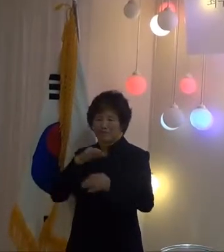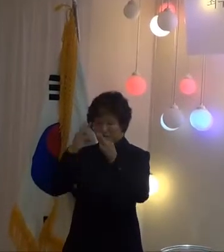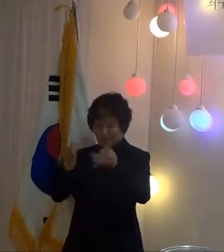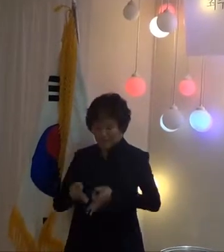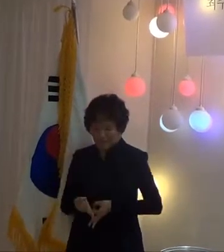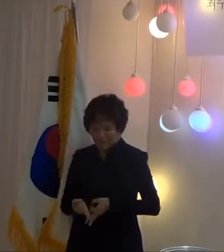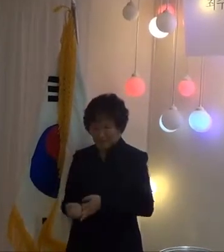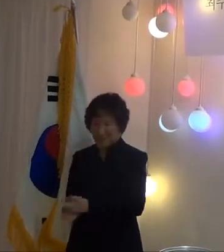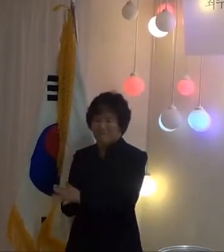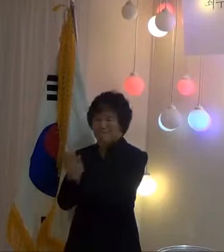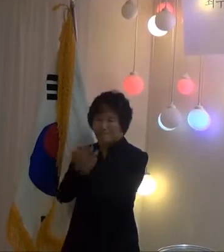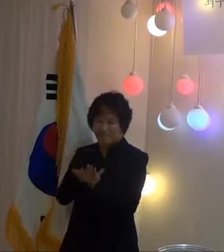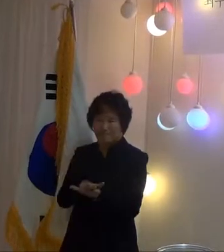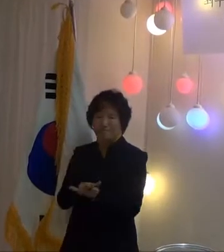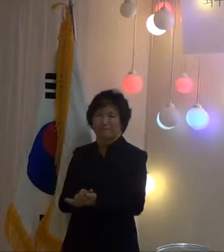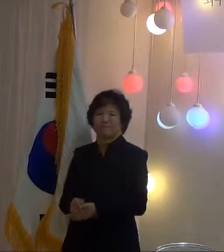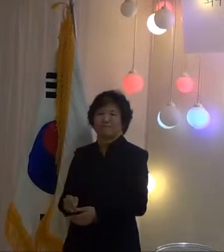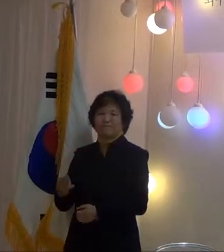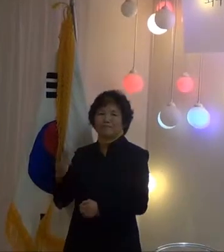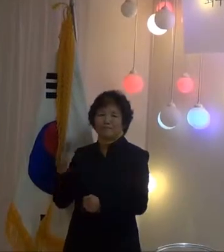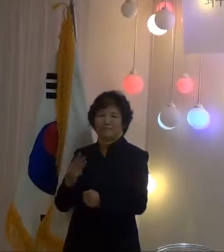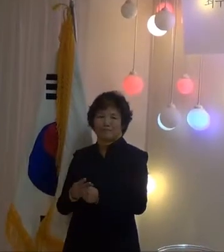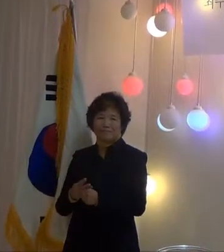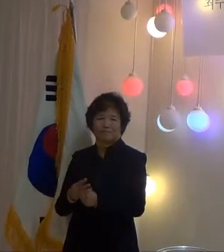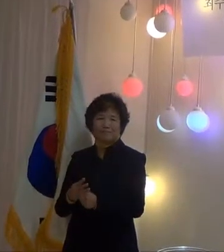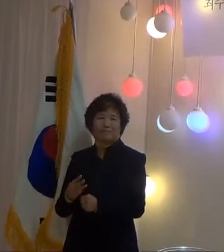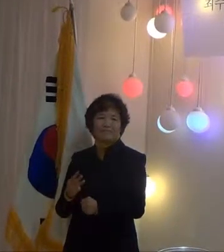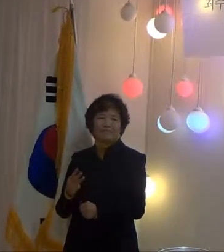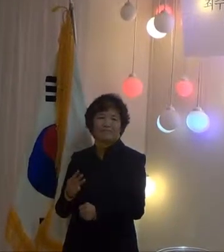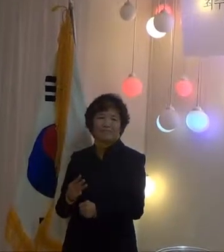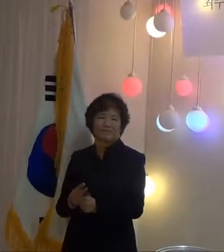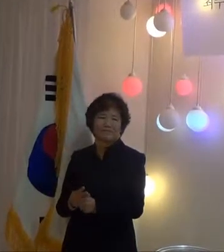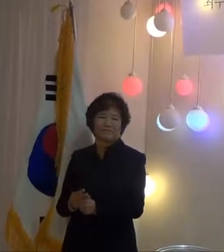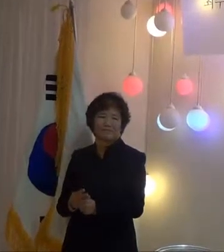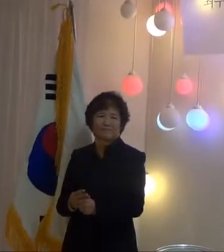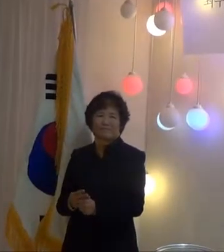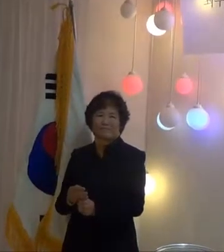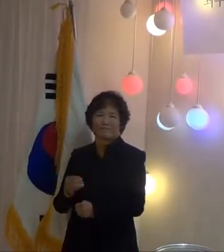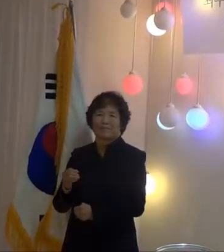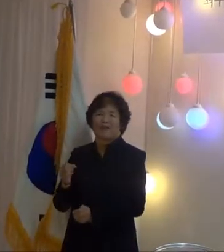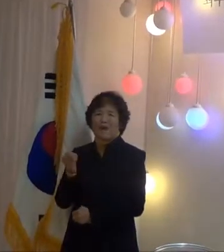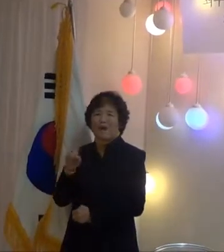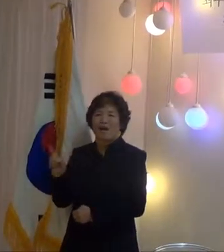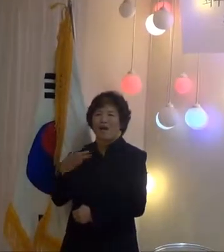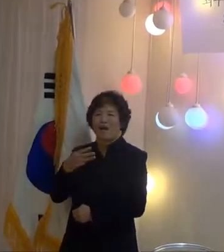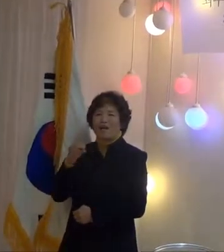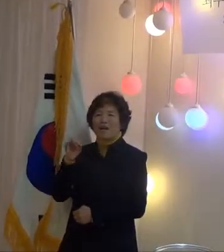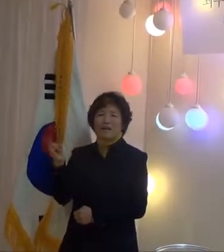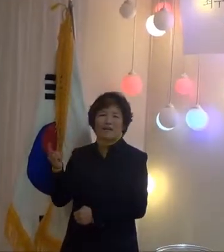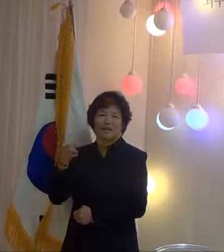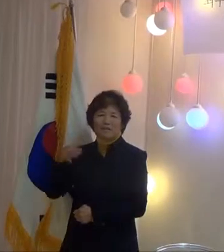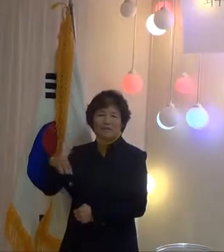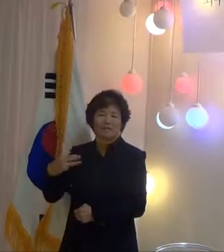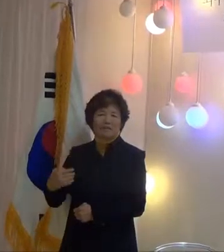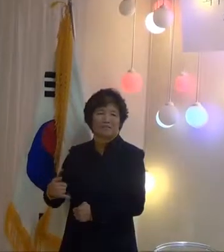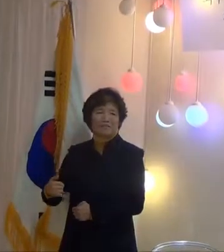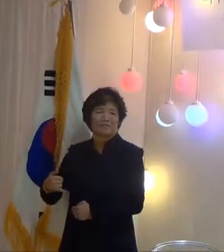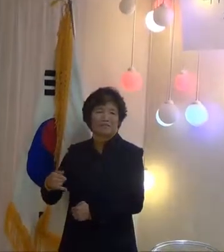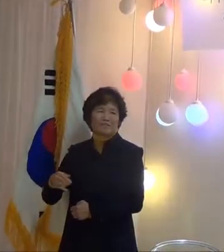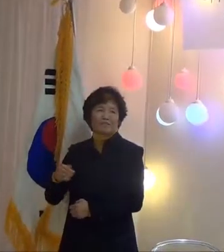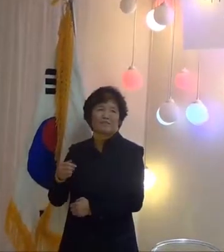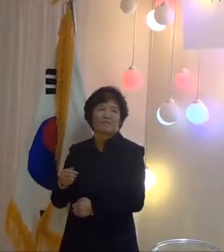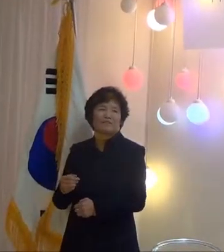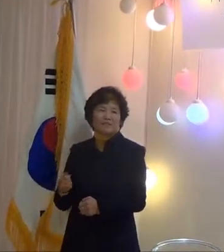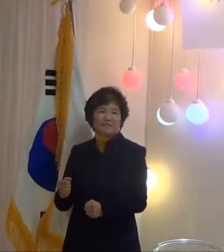단련시켰습니다. 그리고 세 번째 책이 난을 치다 난장을 치다. 그 치다는 말이